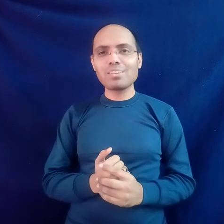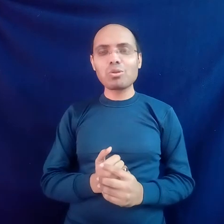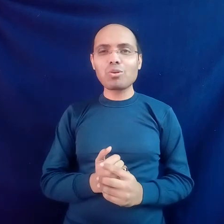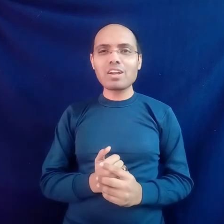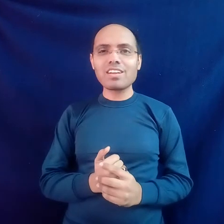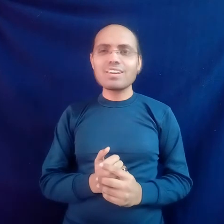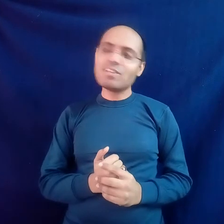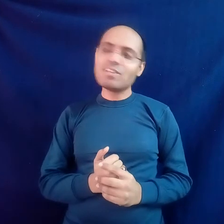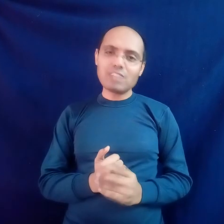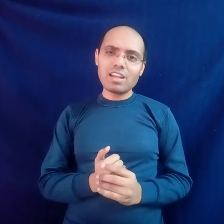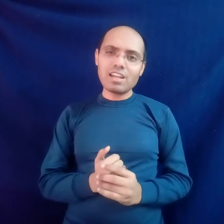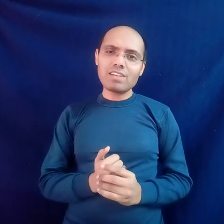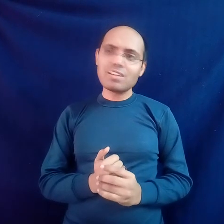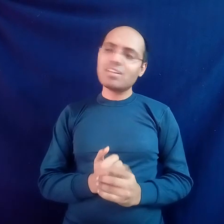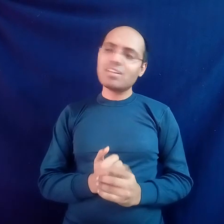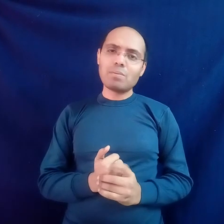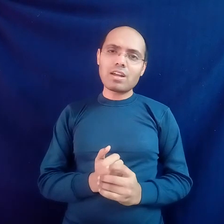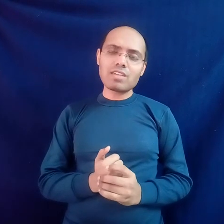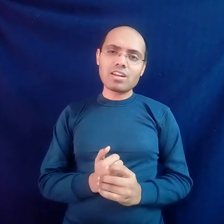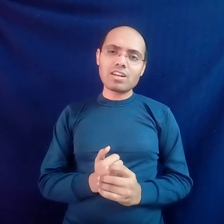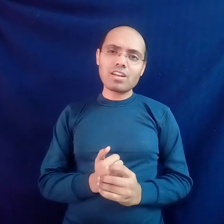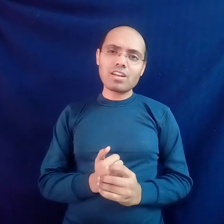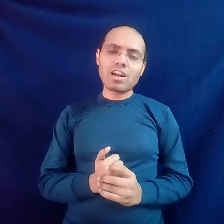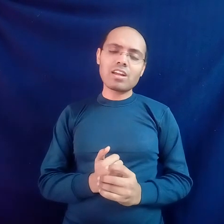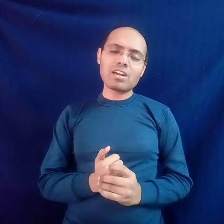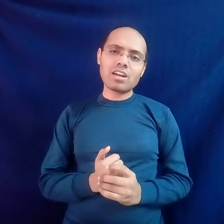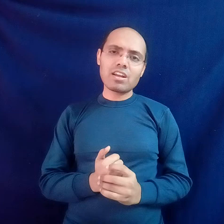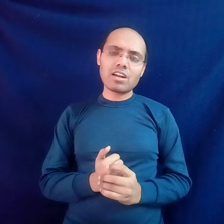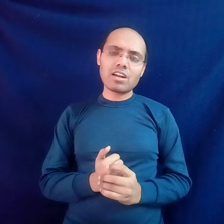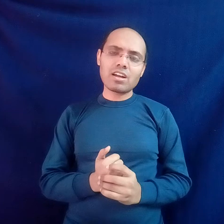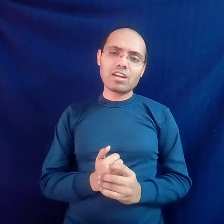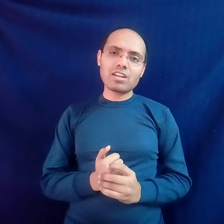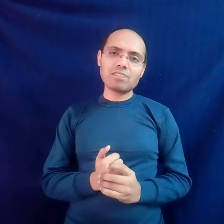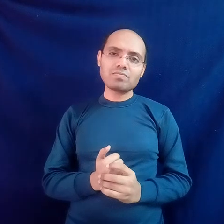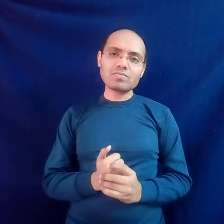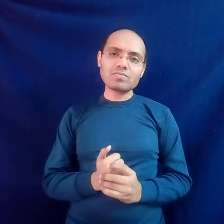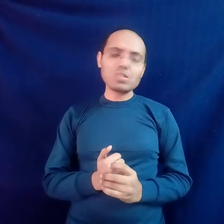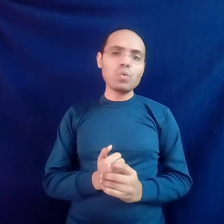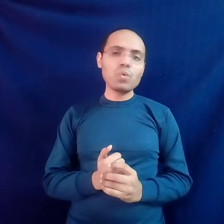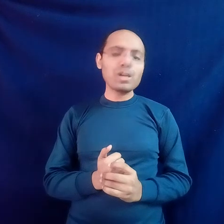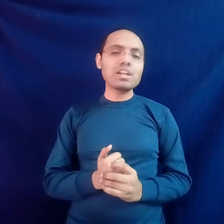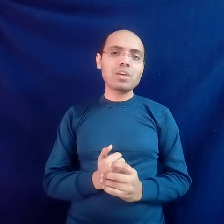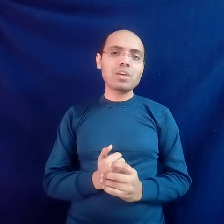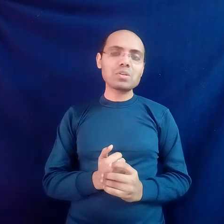दोस्तों को कहते हैं चले यार पार्टी करके आते हैं, खाना खा के आते हैं, वही हाल इनका होता है